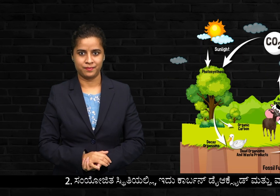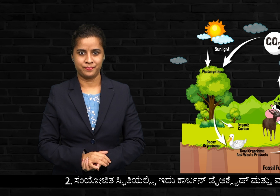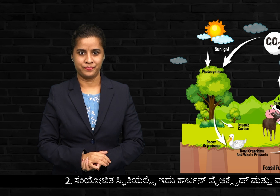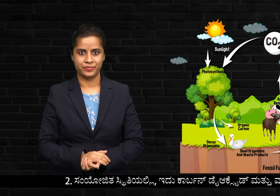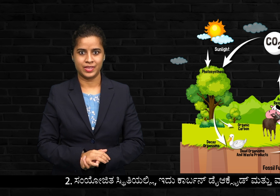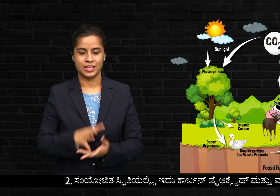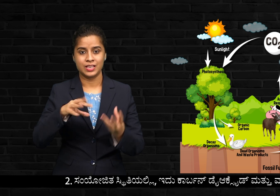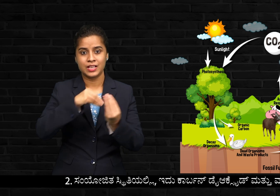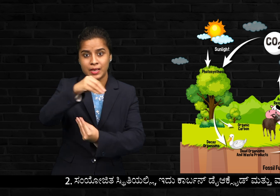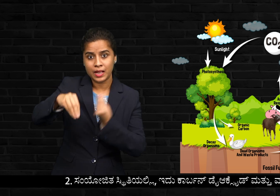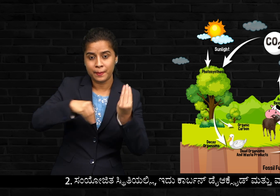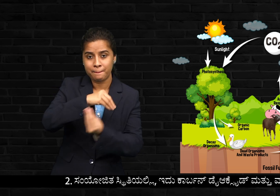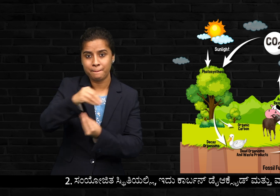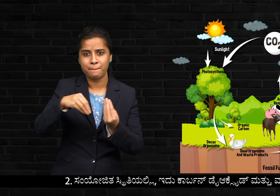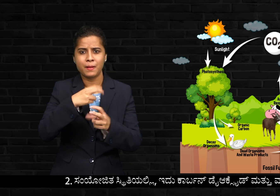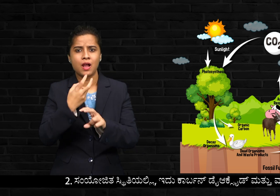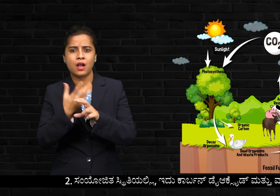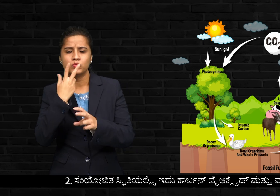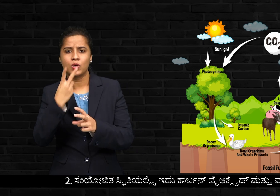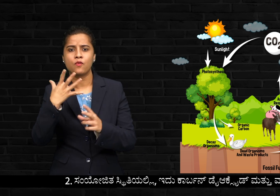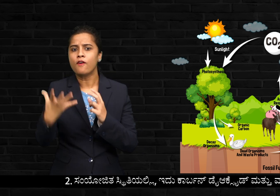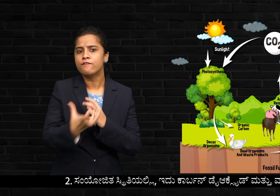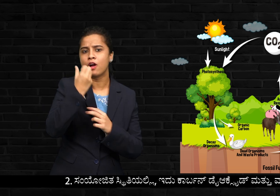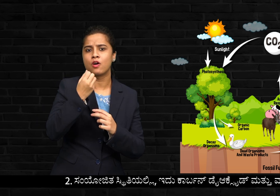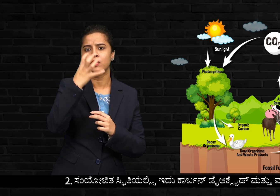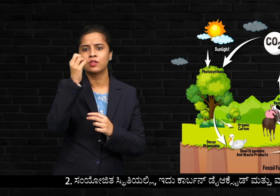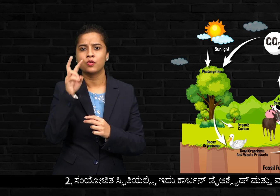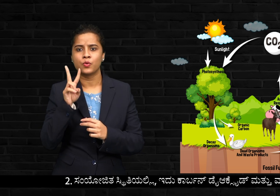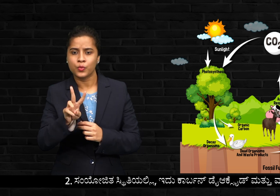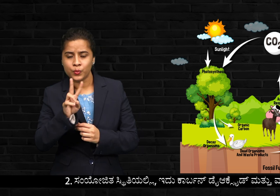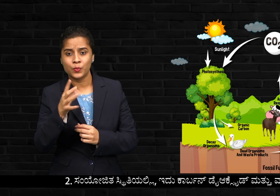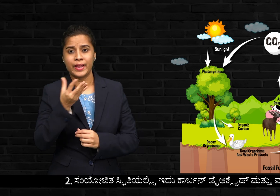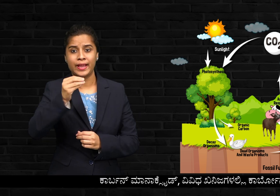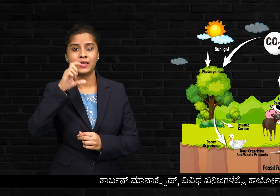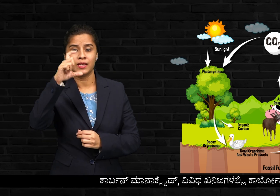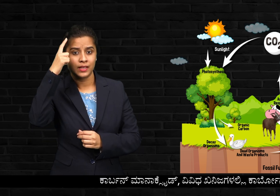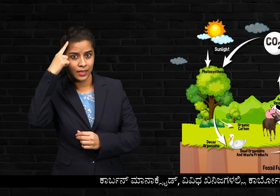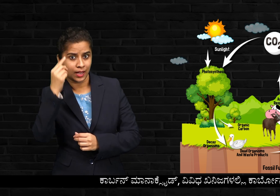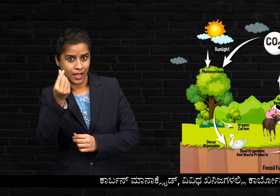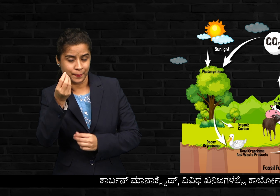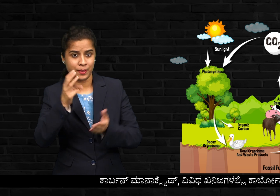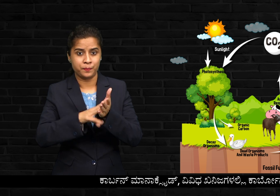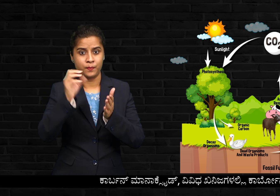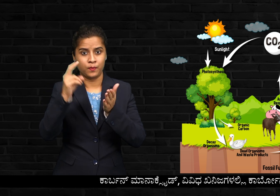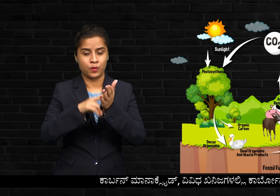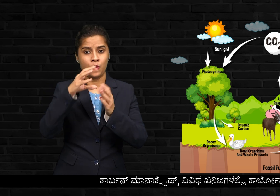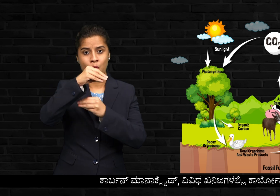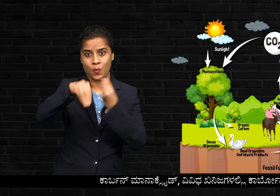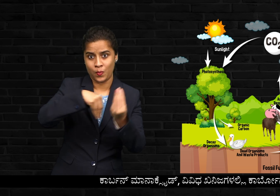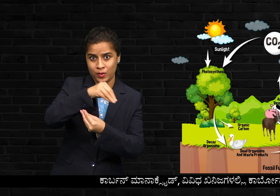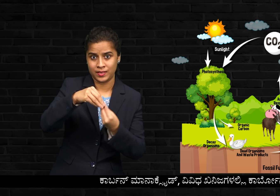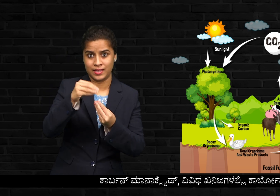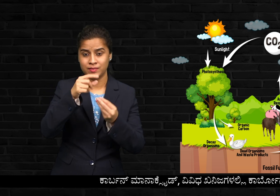2. ಸಂಯೋಜಿತ ಸ್ಥಿತಿಯಲ್ಲಿ ಇದು ಕಾರ್ಬನ್ ಡೈಆಕ್ಸೈಡ್ ಮತ್ತು ವಾತಾವರಣದಲ್ಲಿ ಕಾರ್ಬನ್ ಮೊನಾಕ್ಸೈಡ್ ವಿವಿಧ